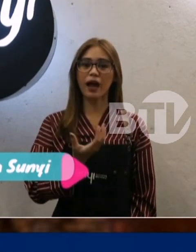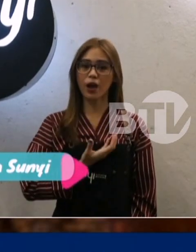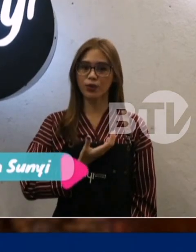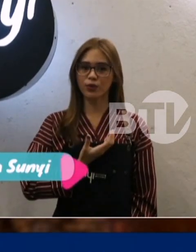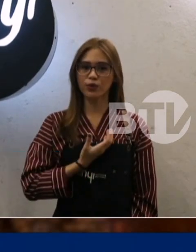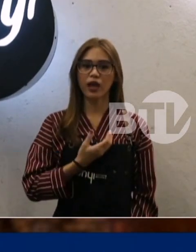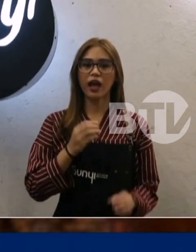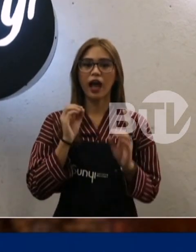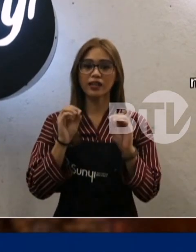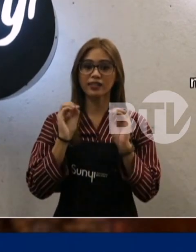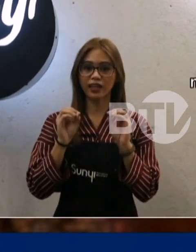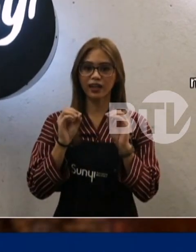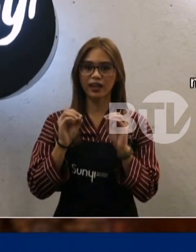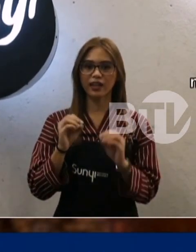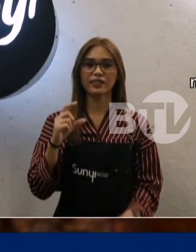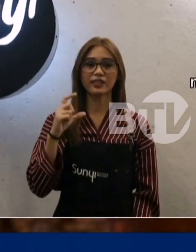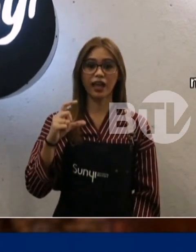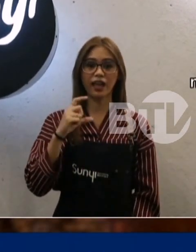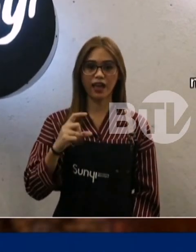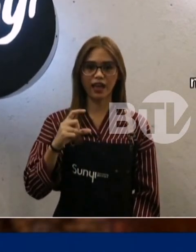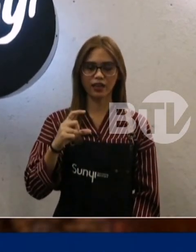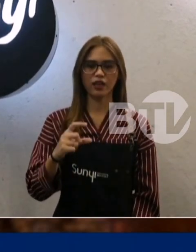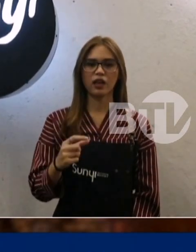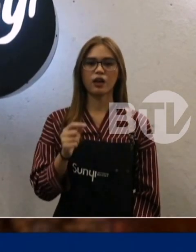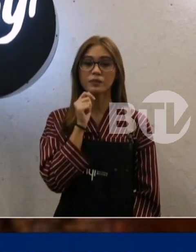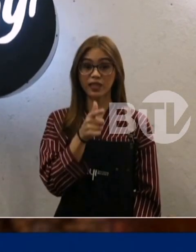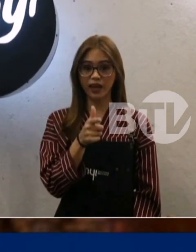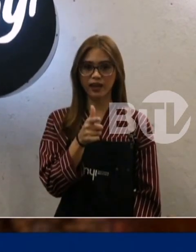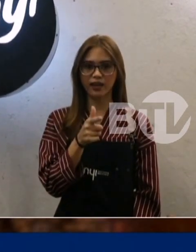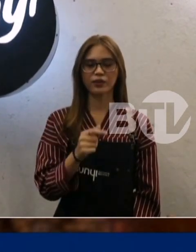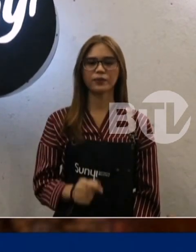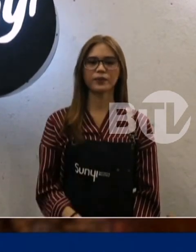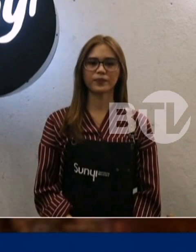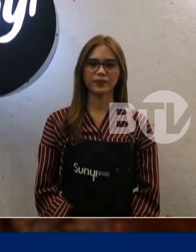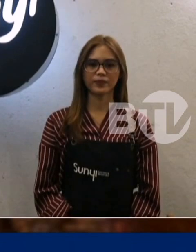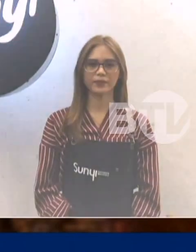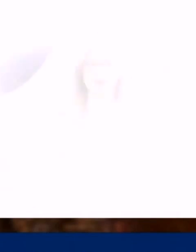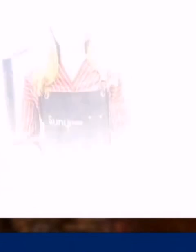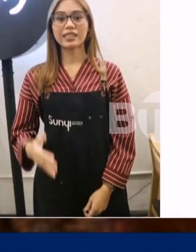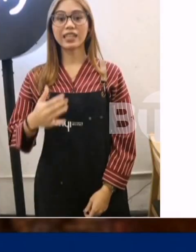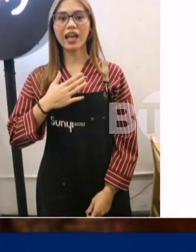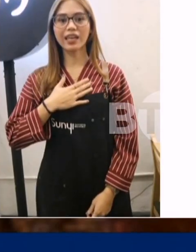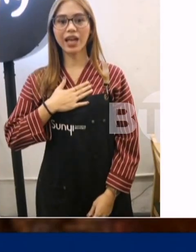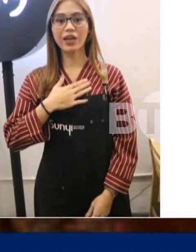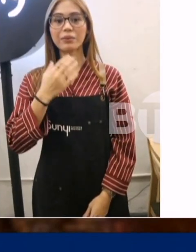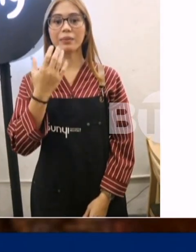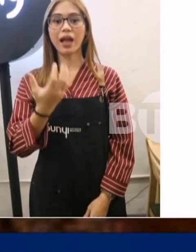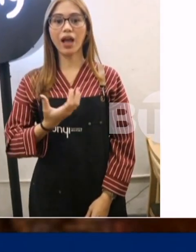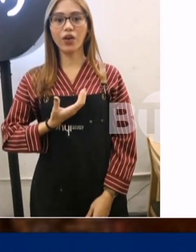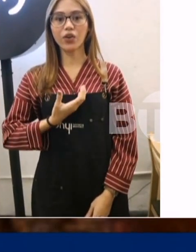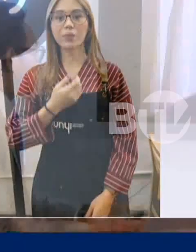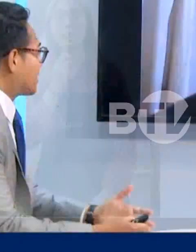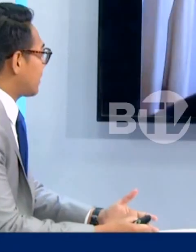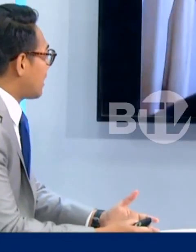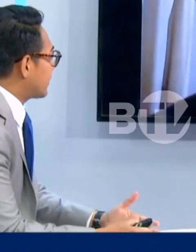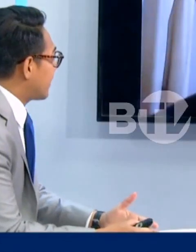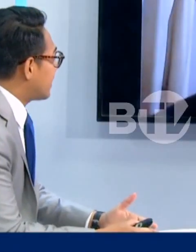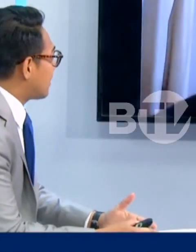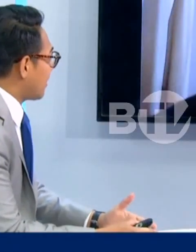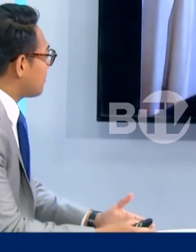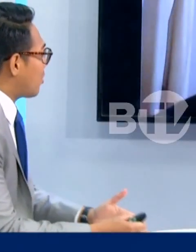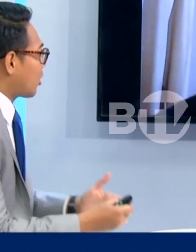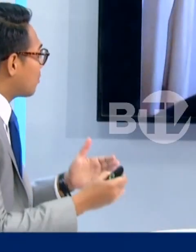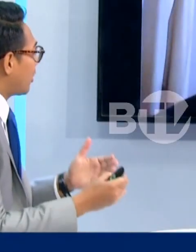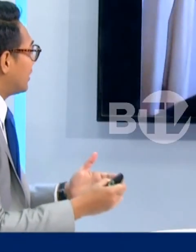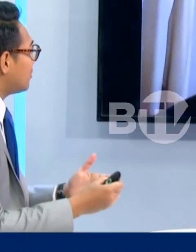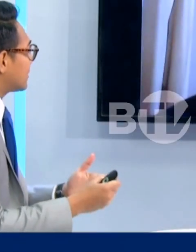masyarakat mengenai teman-teman difabel. Itu menarik sekali ya, bahwa melalui sebuah kedai kopi kita bisa mendobrak stigma yang ada di masyarakat,